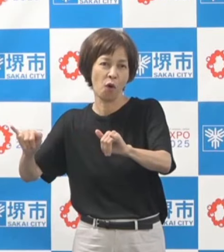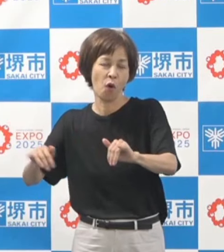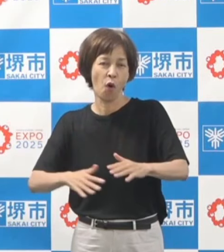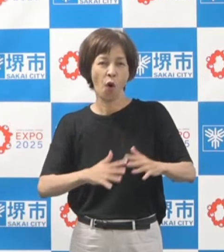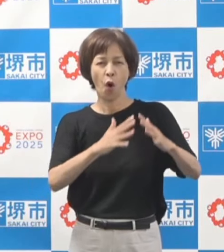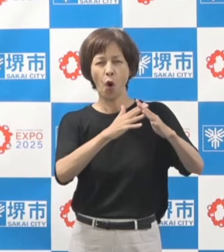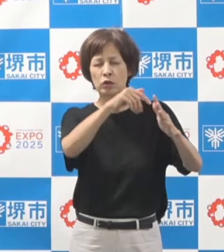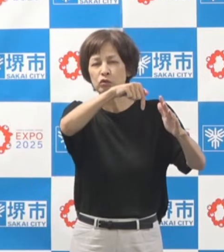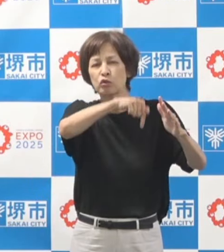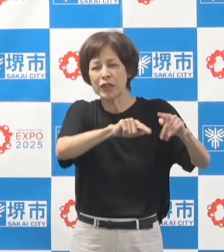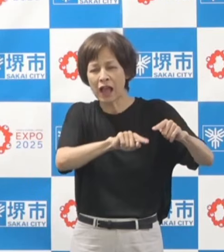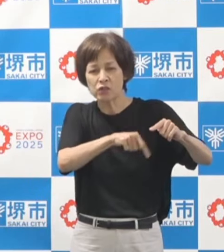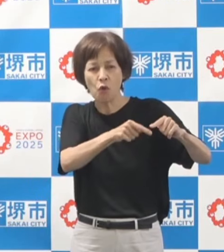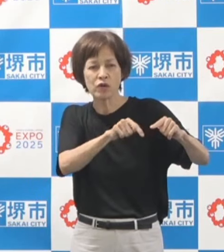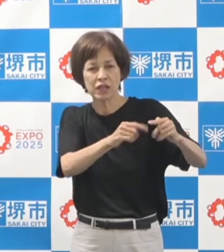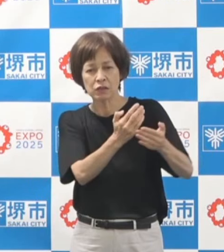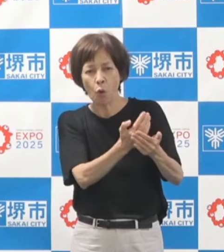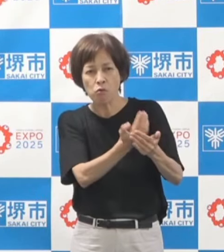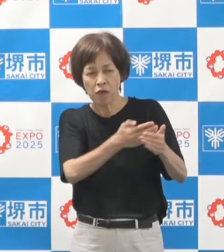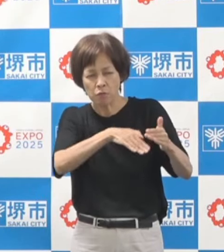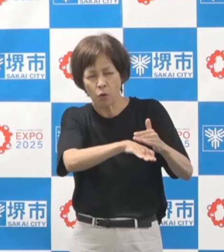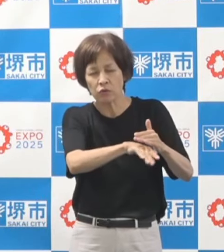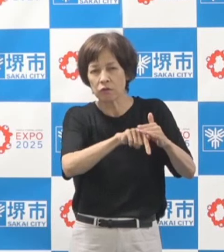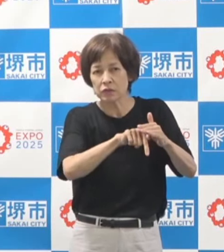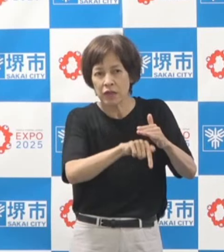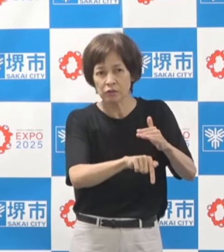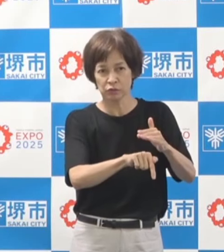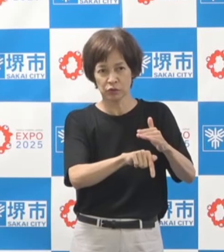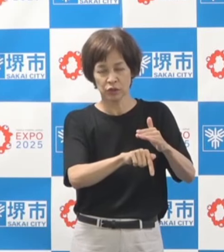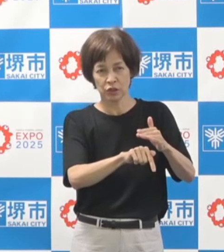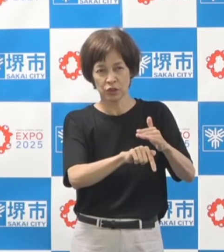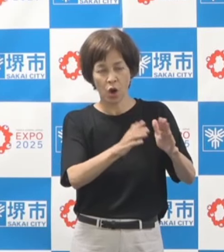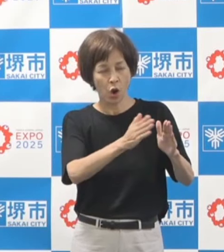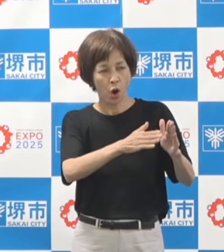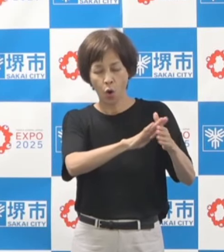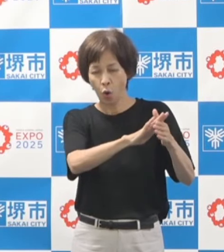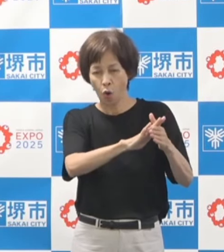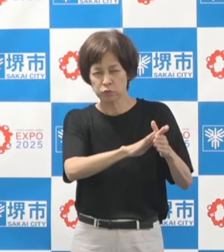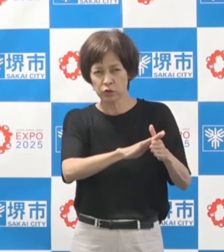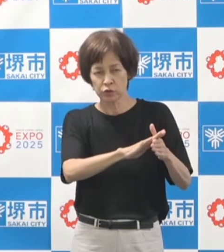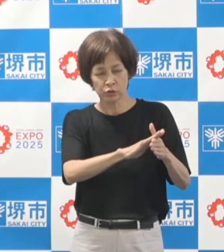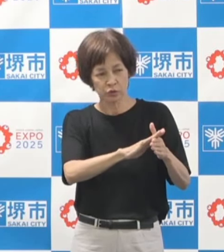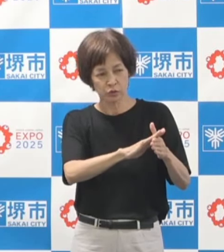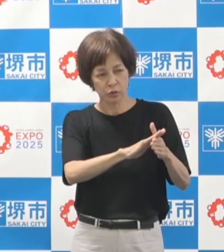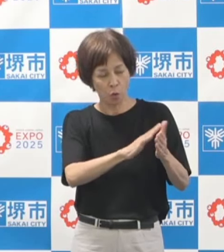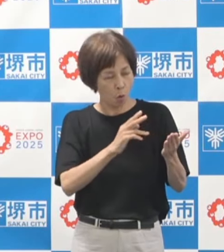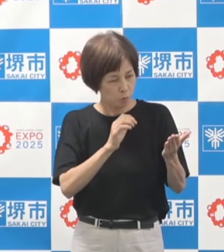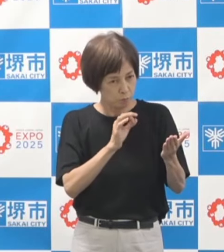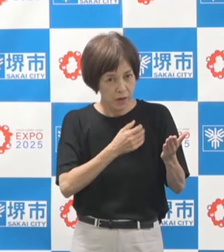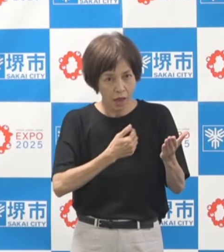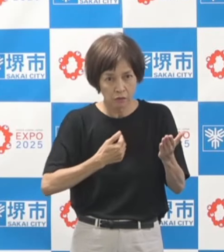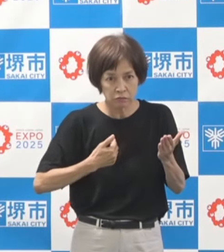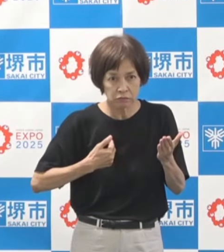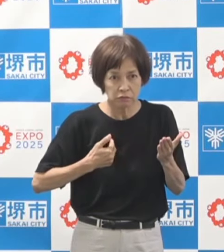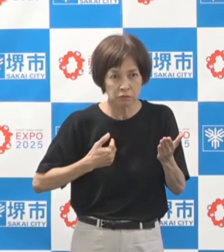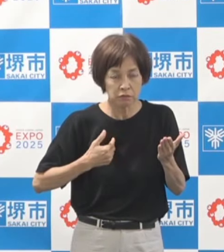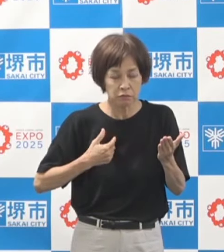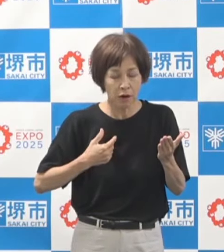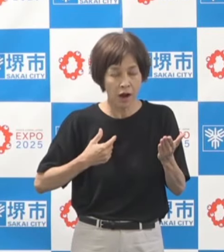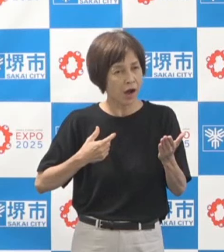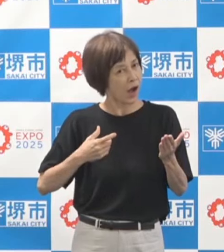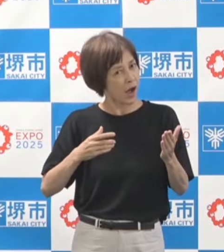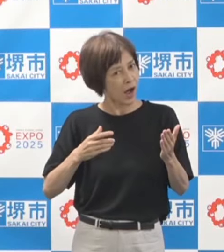された公文書を目にする機会というのは多くないと思うんですね。ですので本来は公文書館にありますので一般的には公開